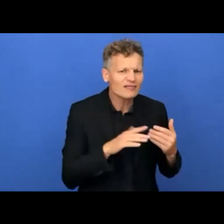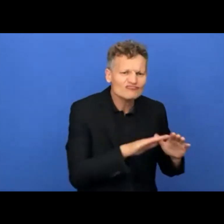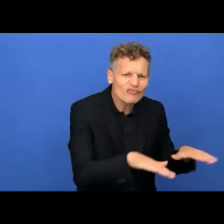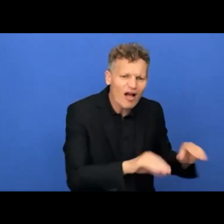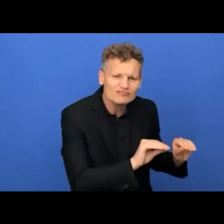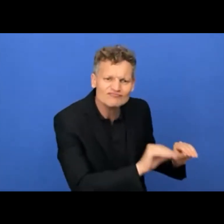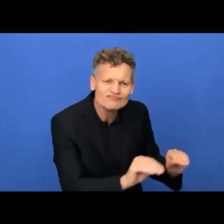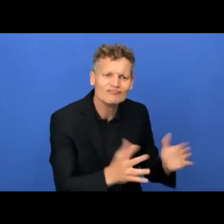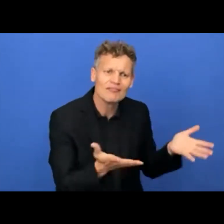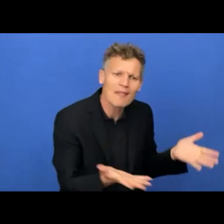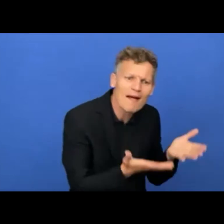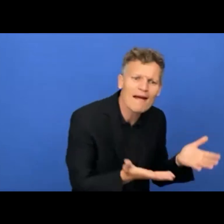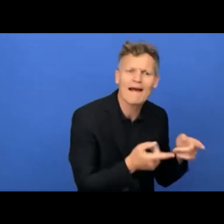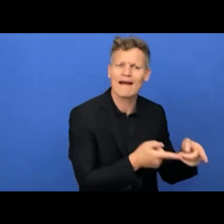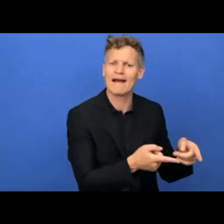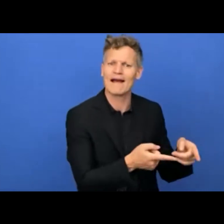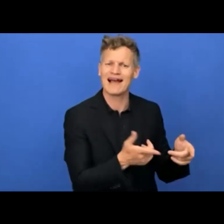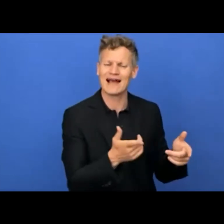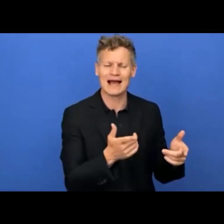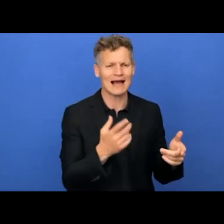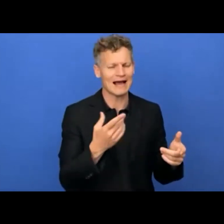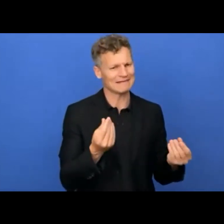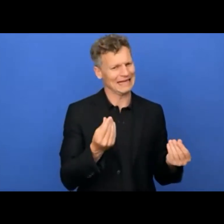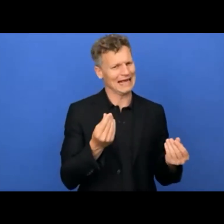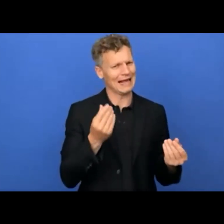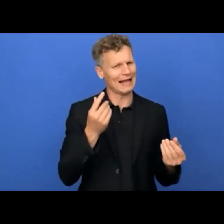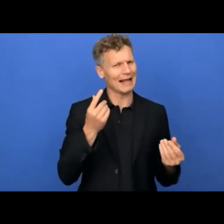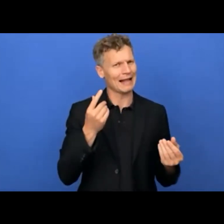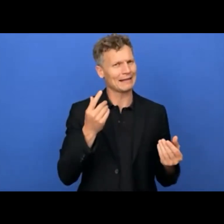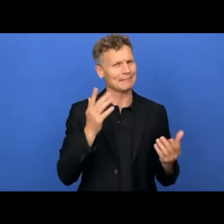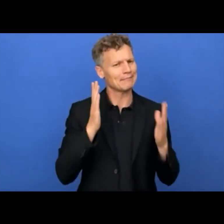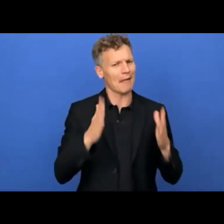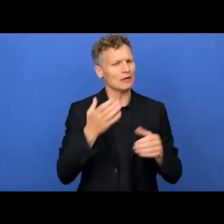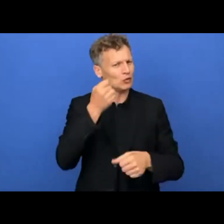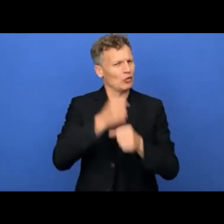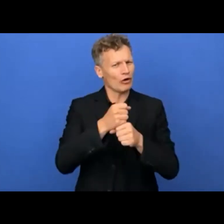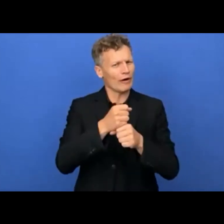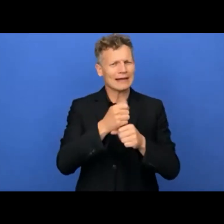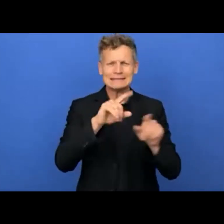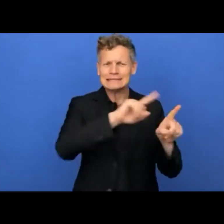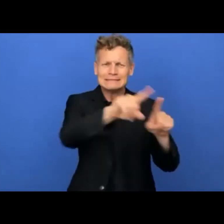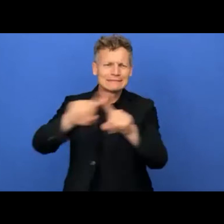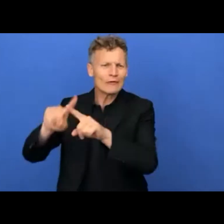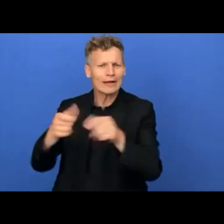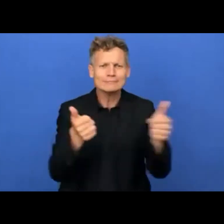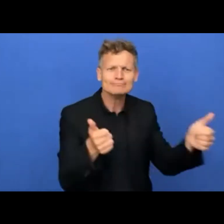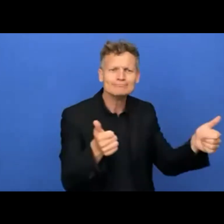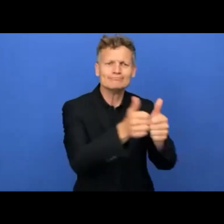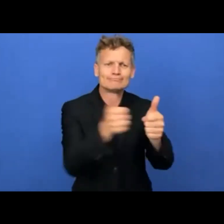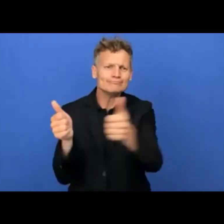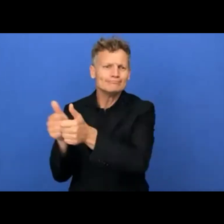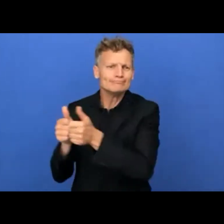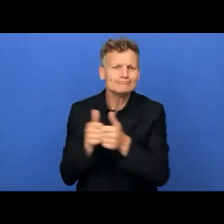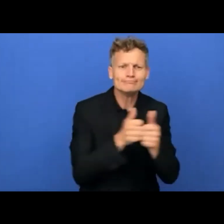Et concernant notamment la petite enfance, il faut absolument une approche intersectorielle,